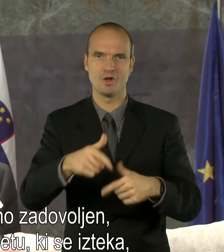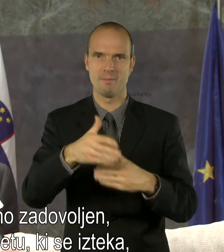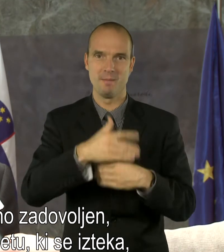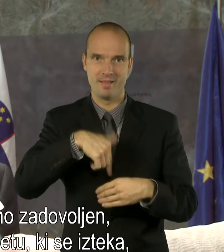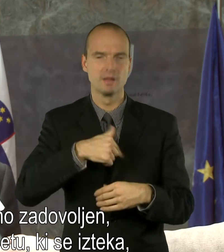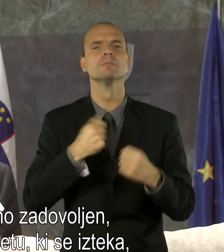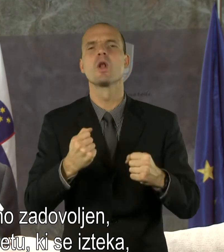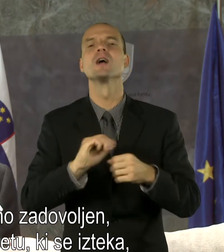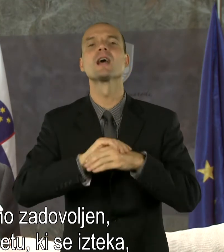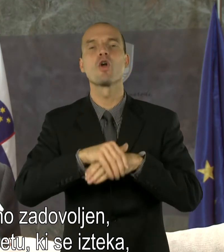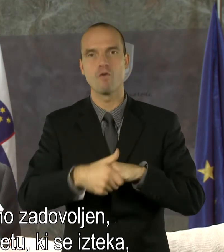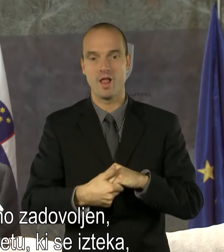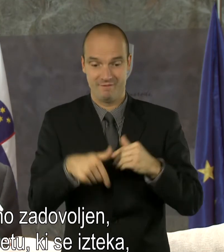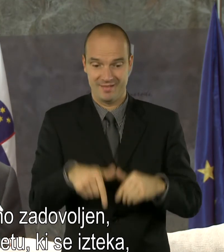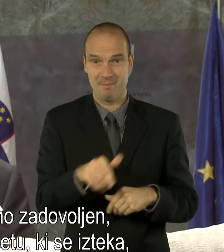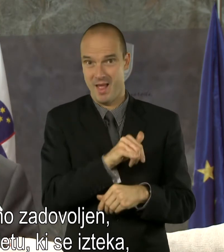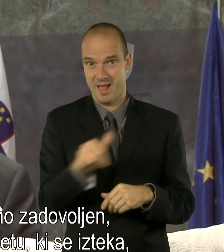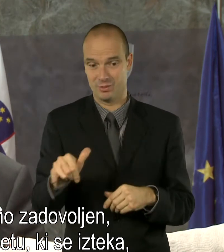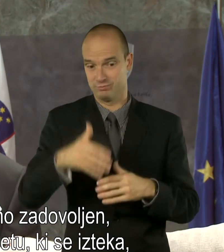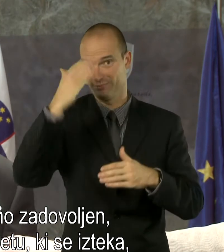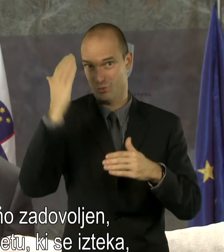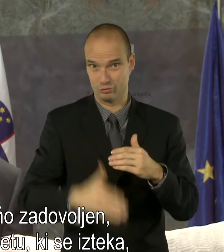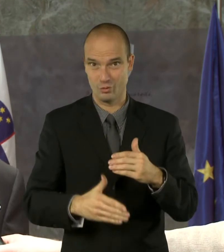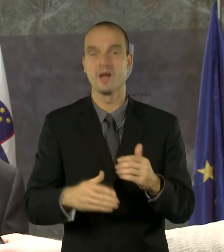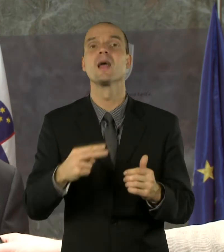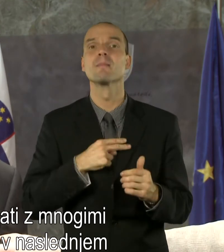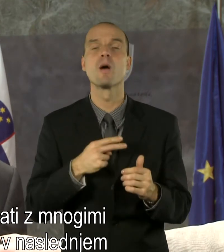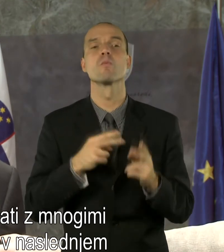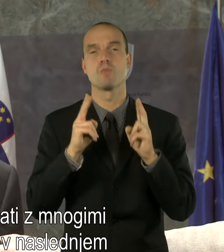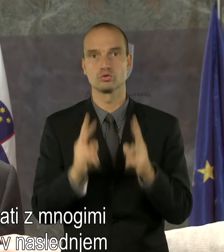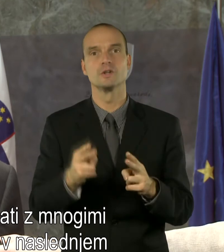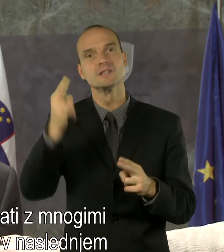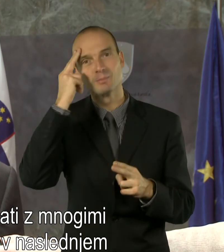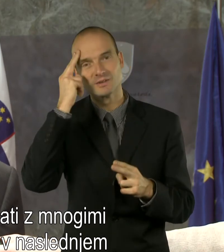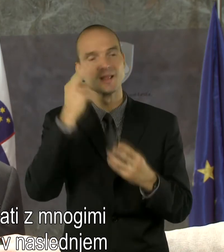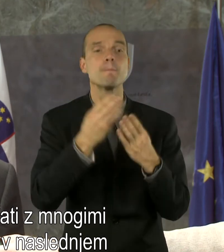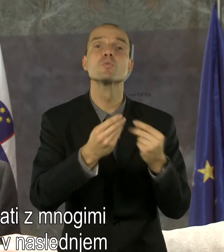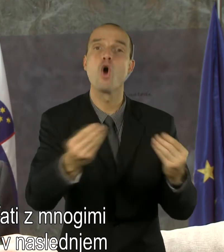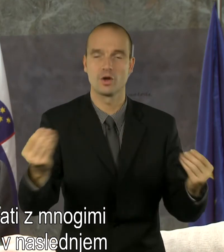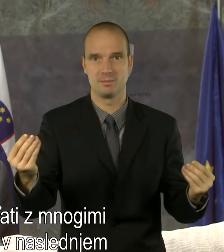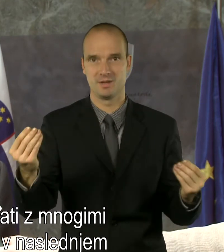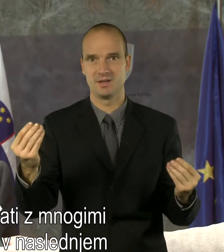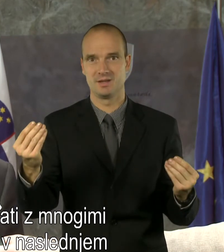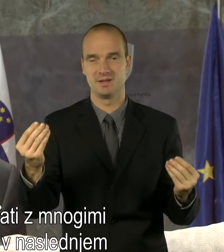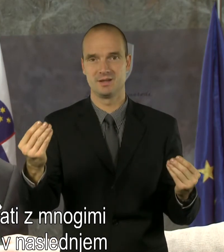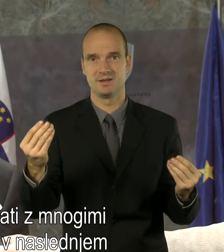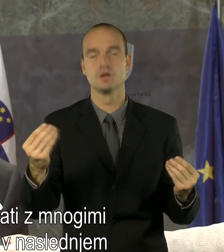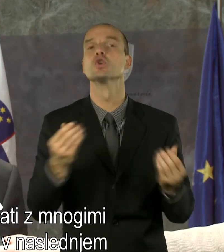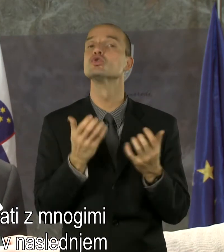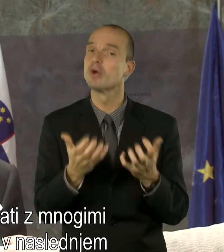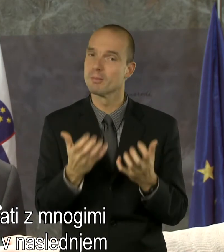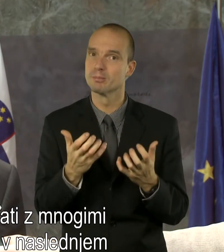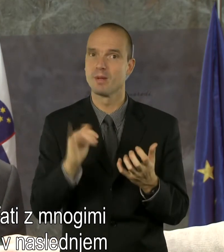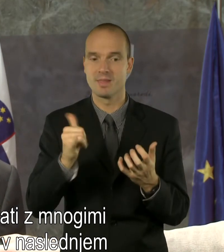zelo zadovoljen, da sem se lahko v tem letu, ki se nekako izteka, imel priložnost spoznati z mnogimi